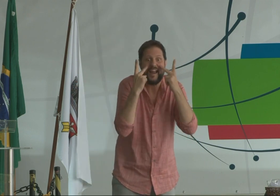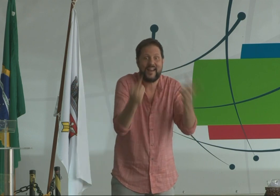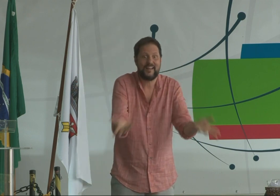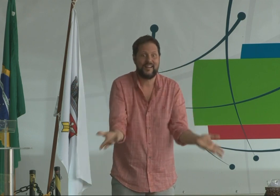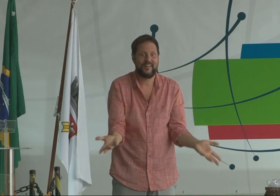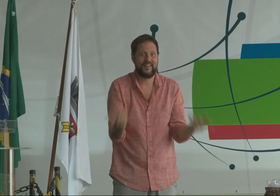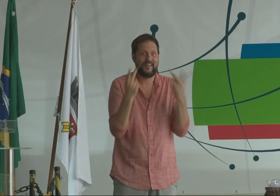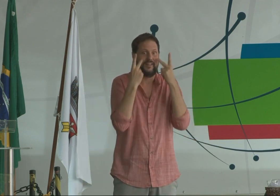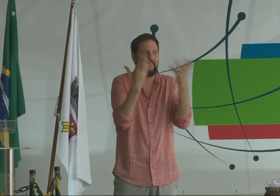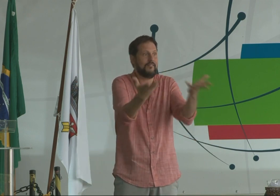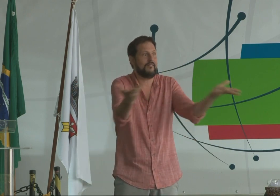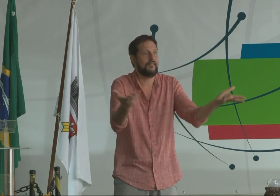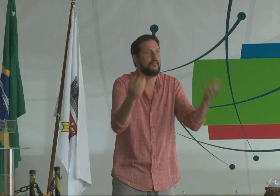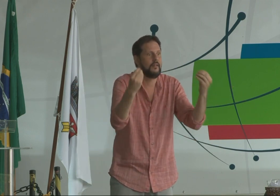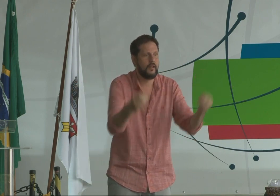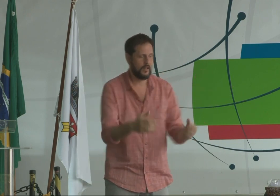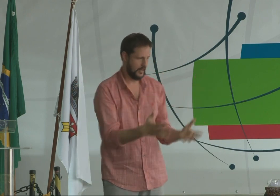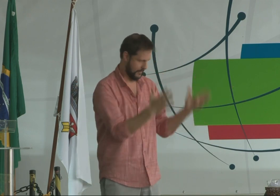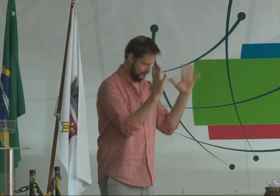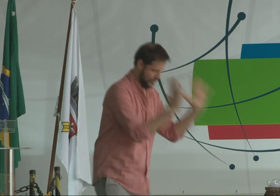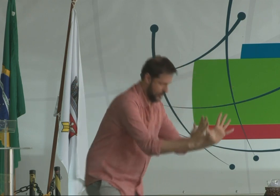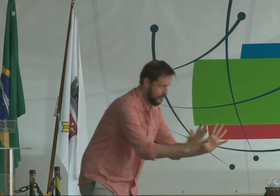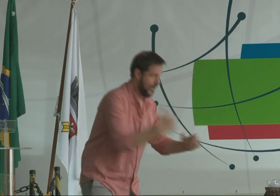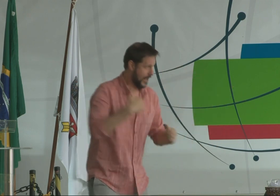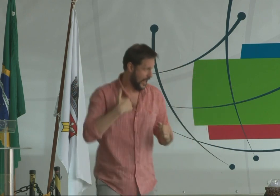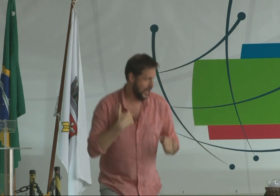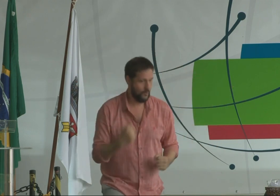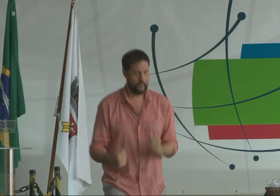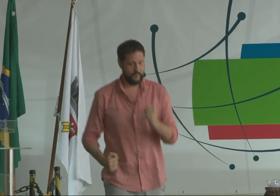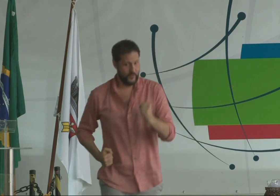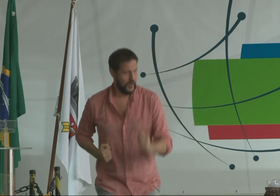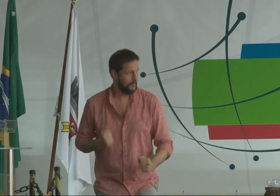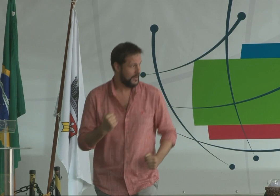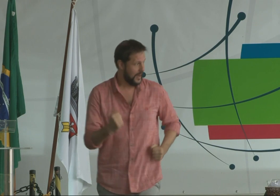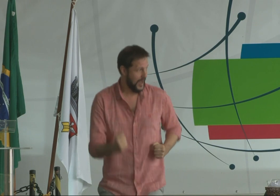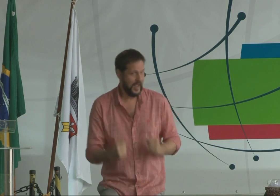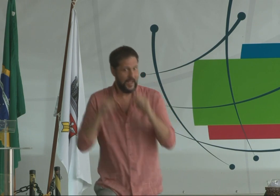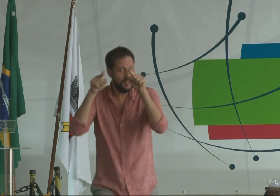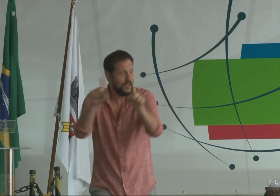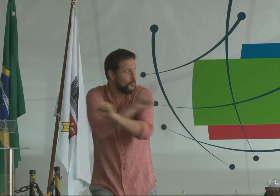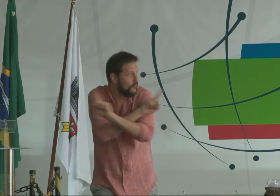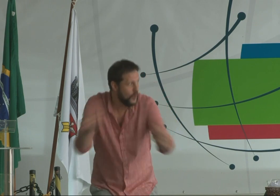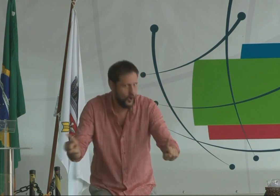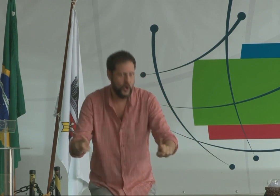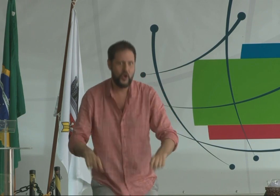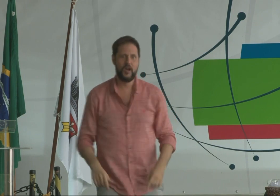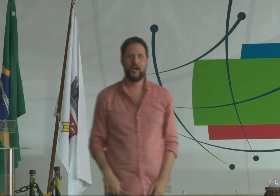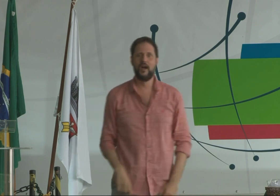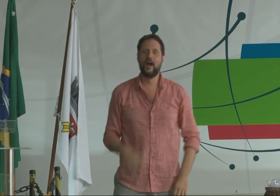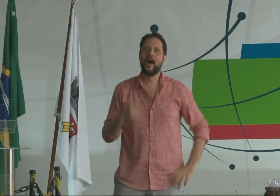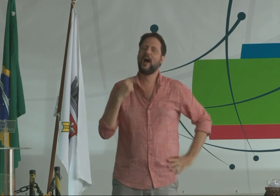conseguia visualizar o que era lugar nenhum. Então, ela veio... Ela explicou.